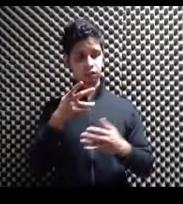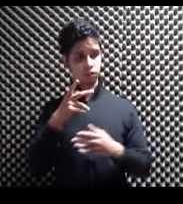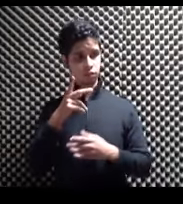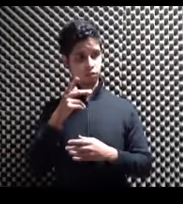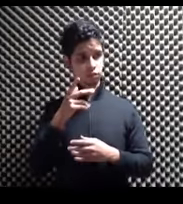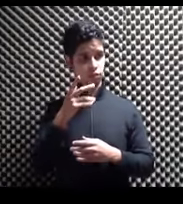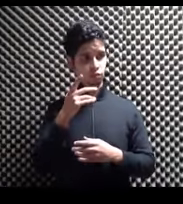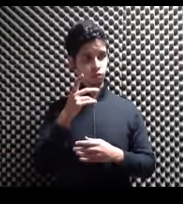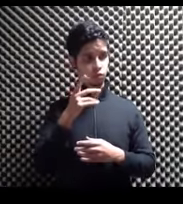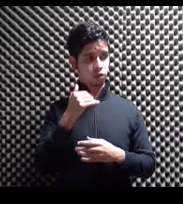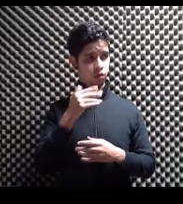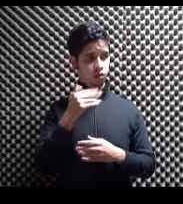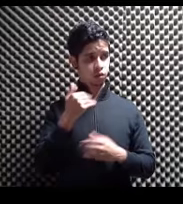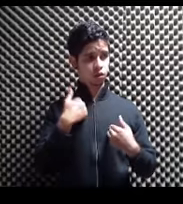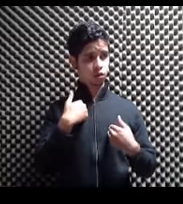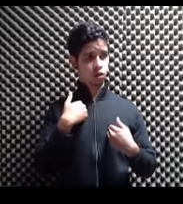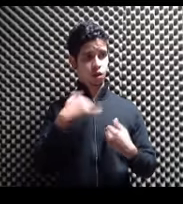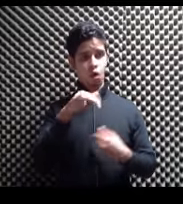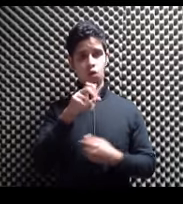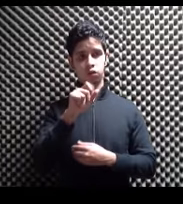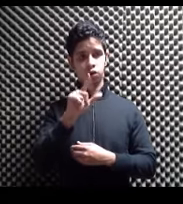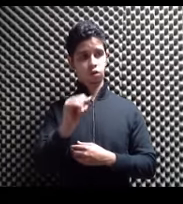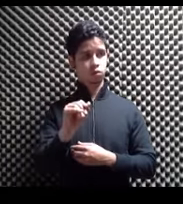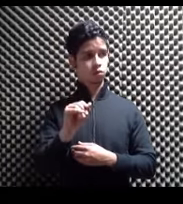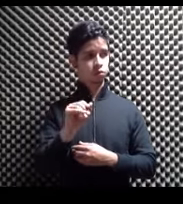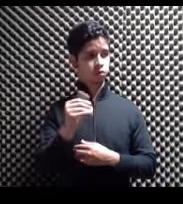lo vas a tener que ponerlo más lejito. A mí, mira,